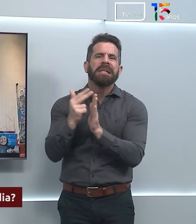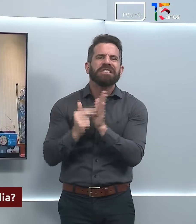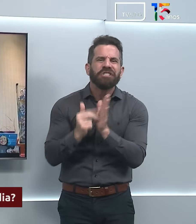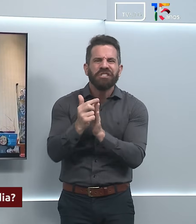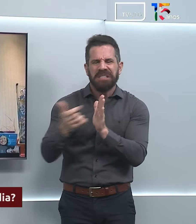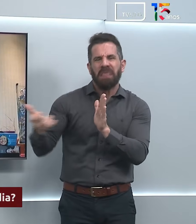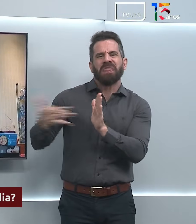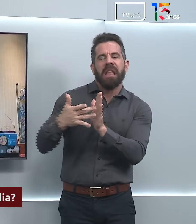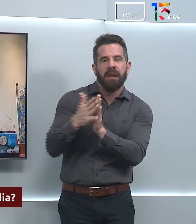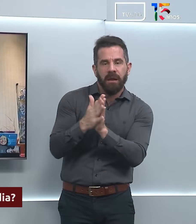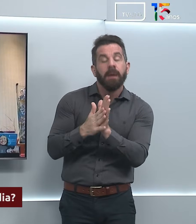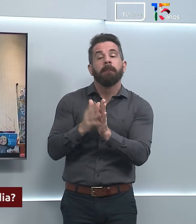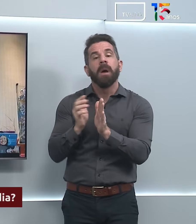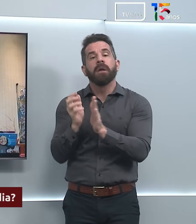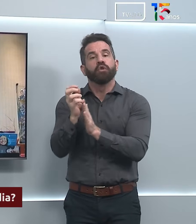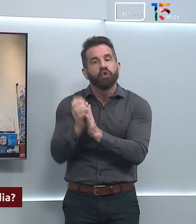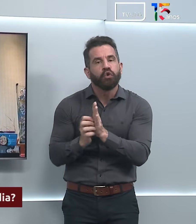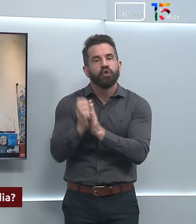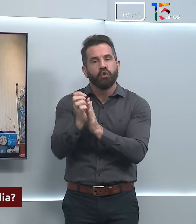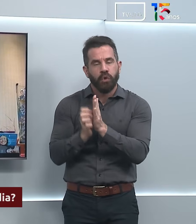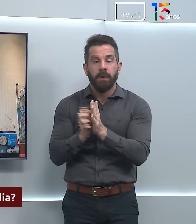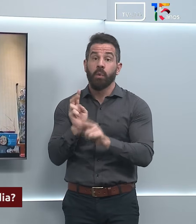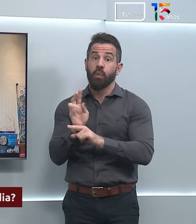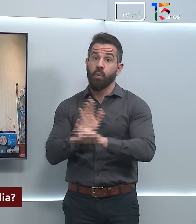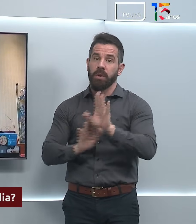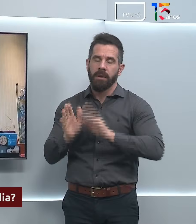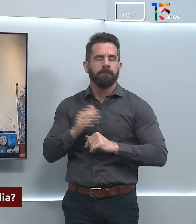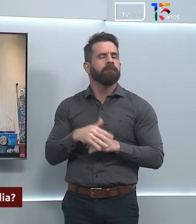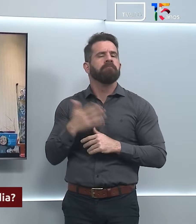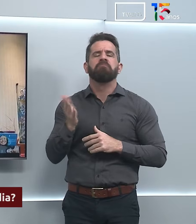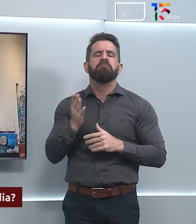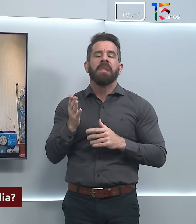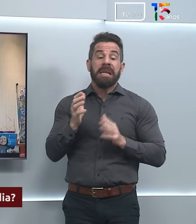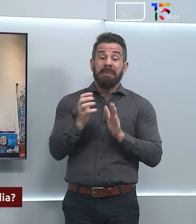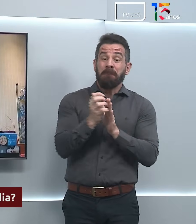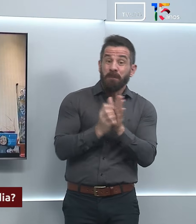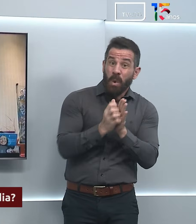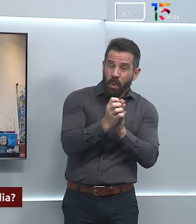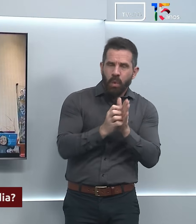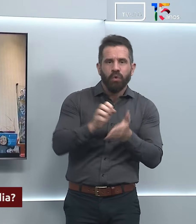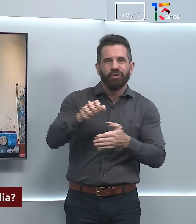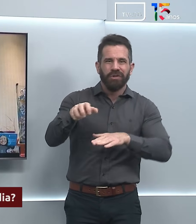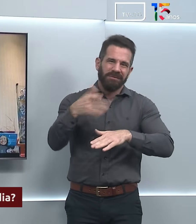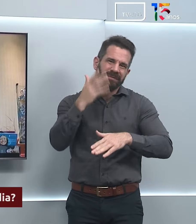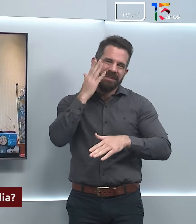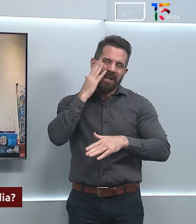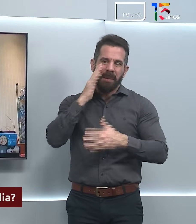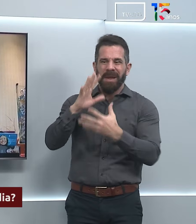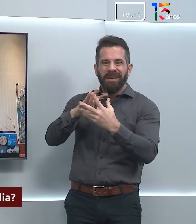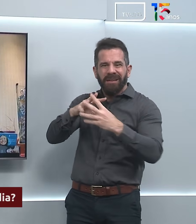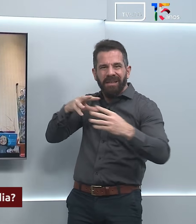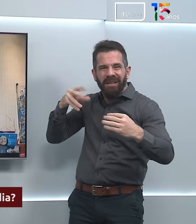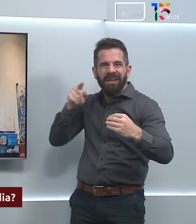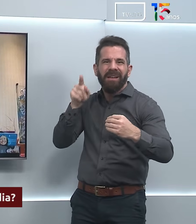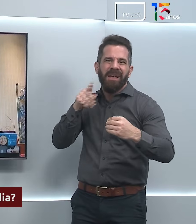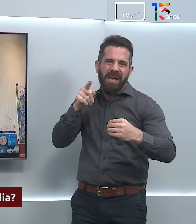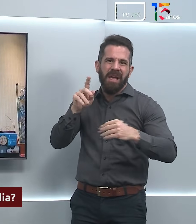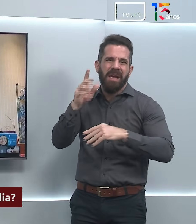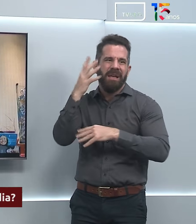com cuidado. O problema das buchas, sejam elas vegetais, né, essas encontradas aí na natureza,